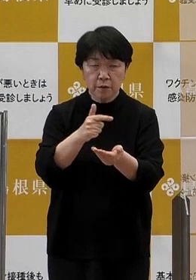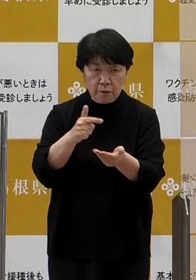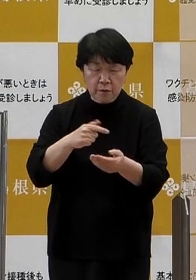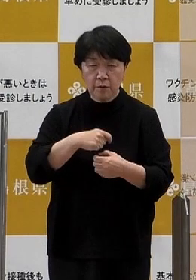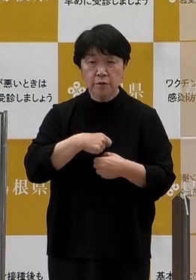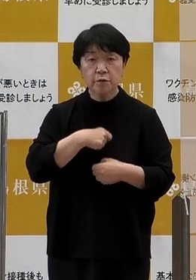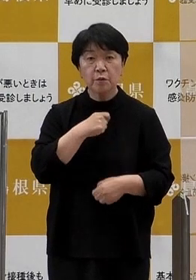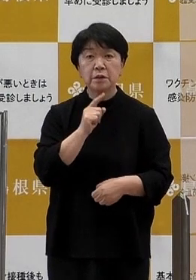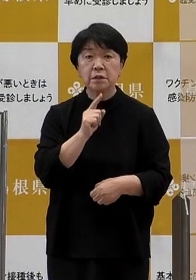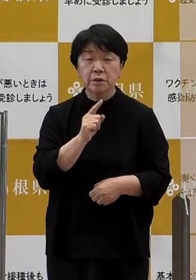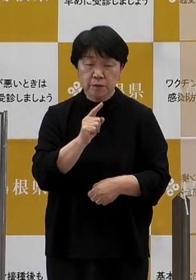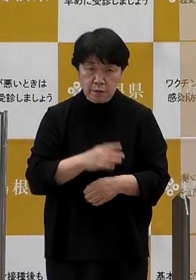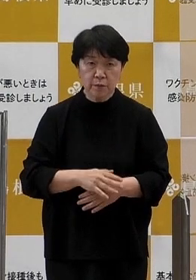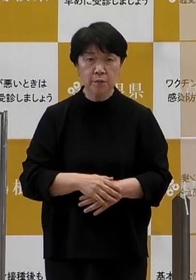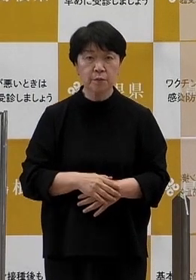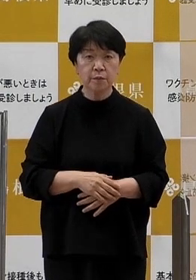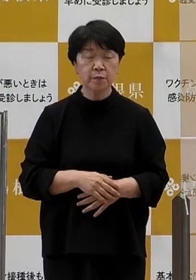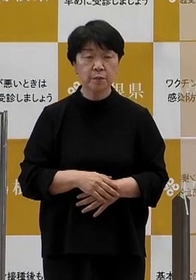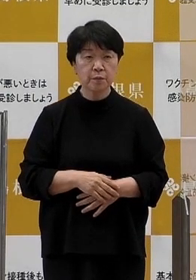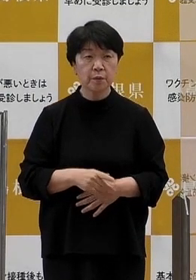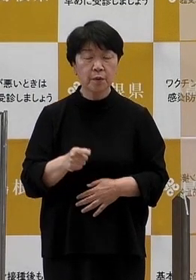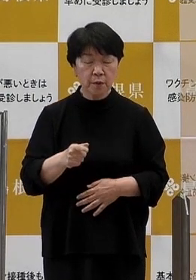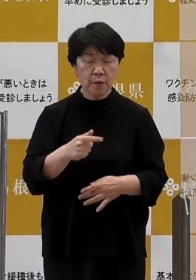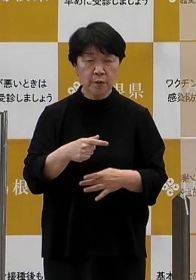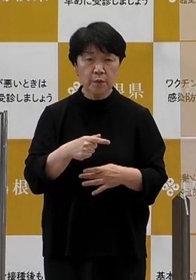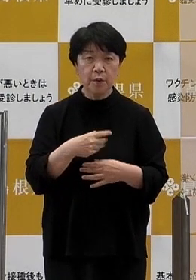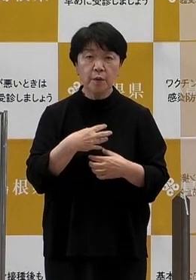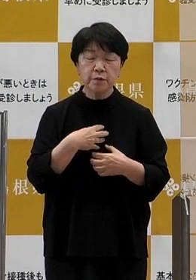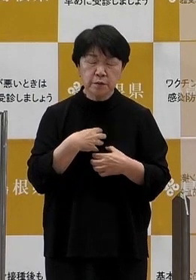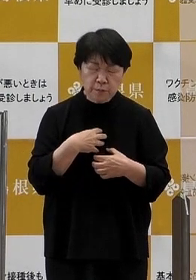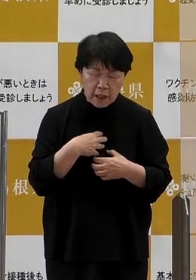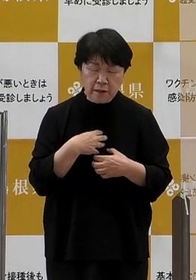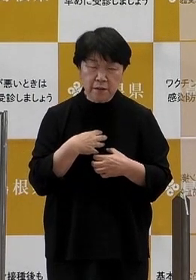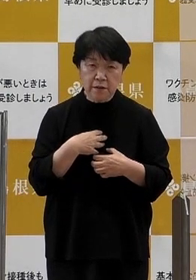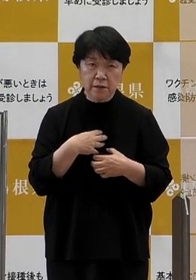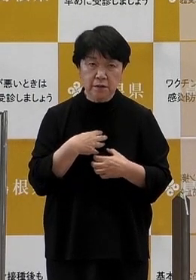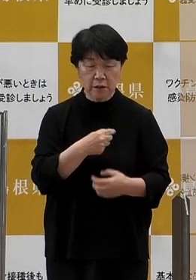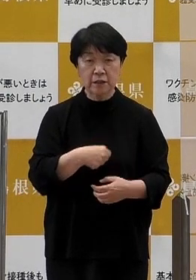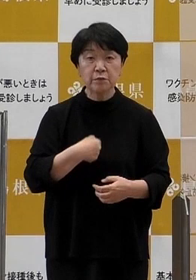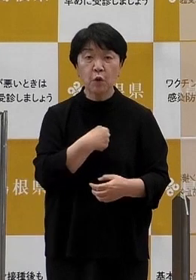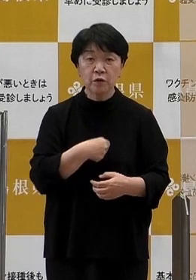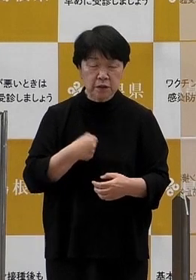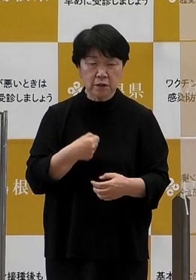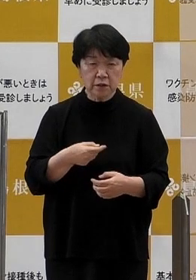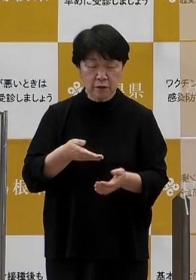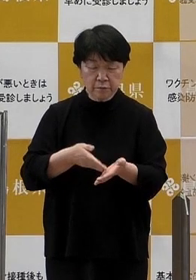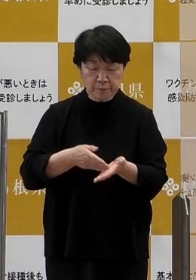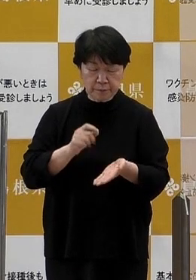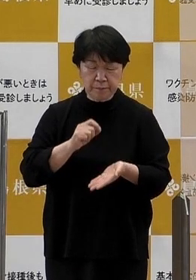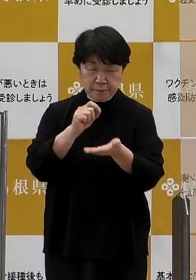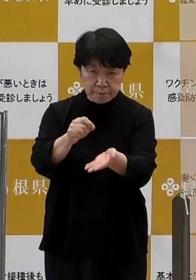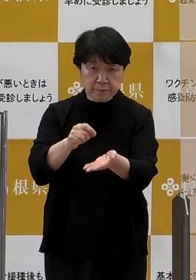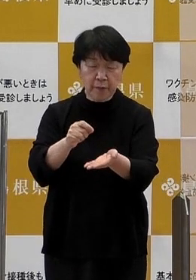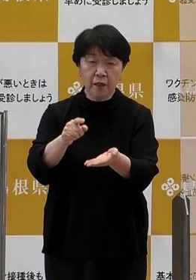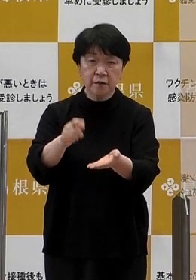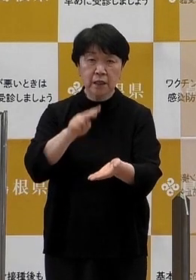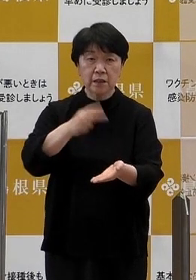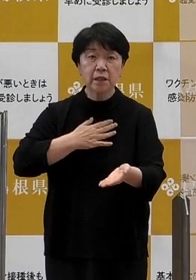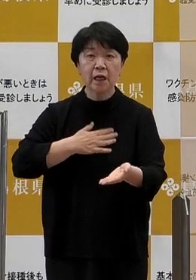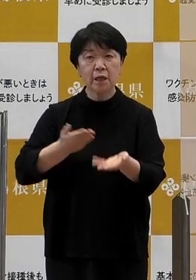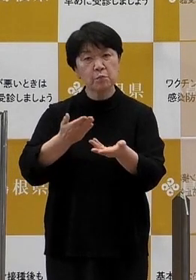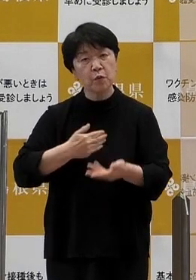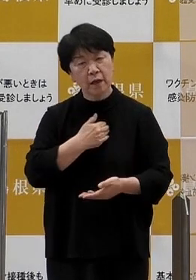と、危機感を共有していただければ、ご理解いただける内容だというふうに思いました